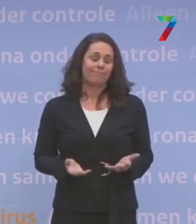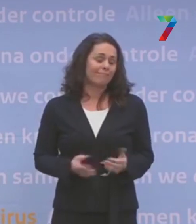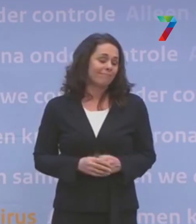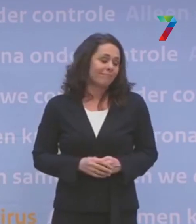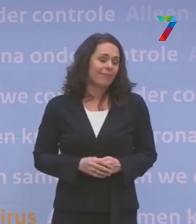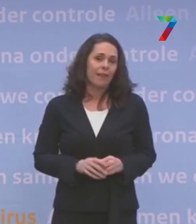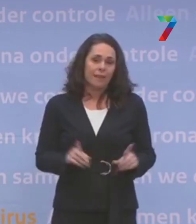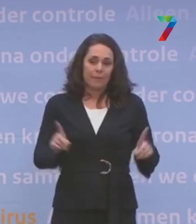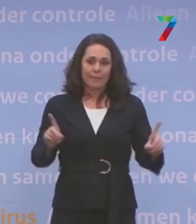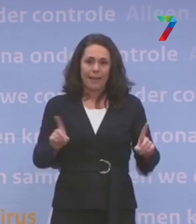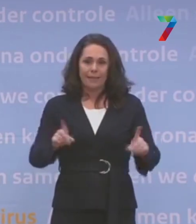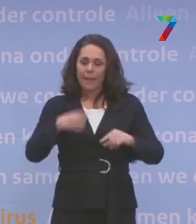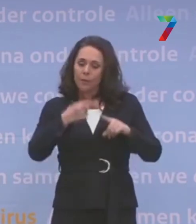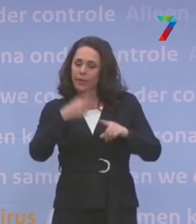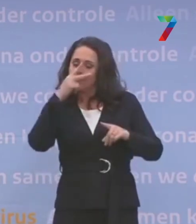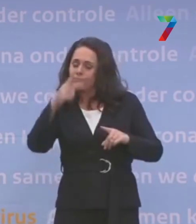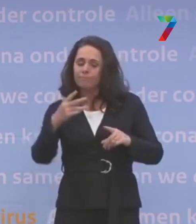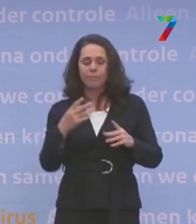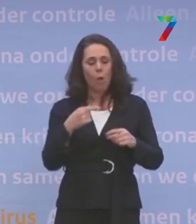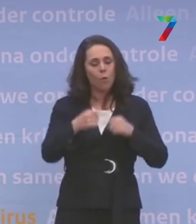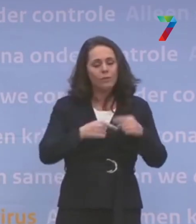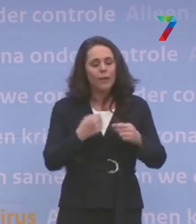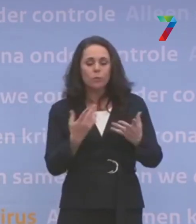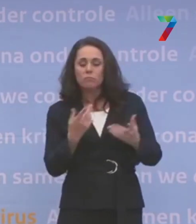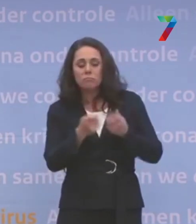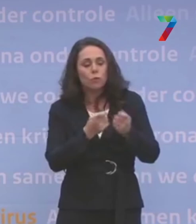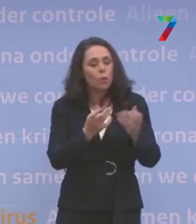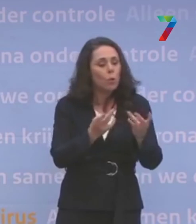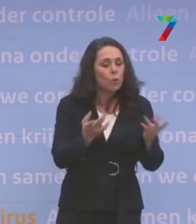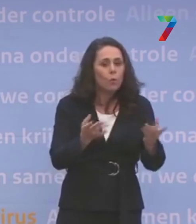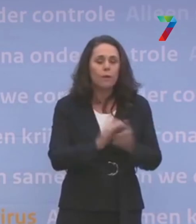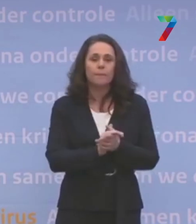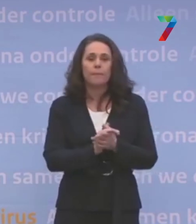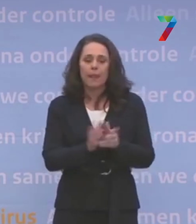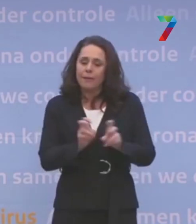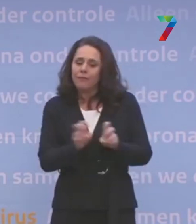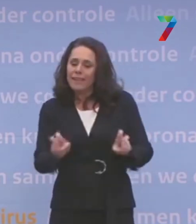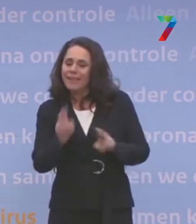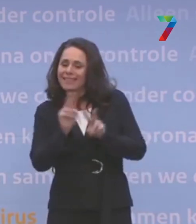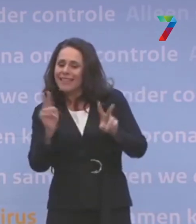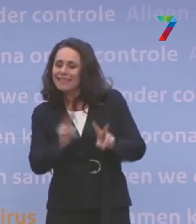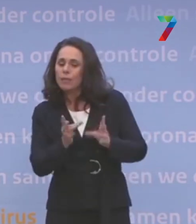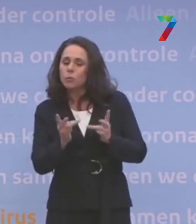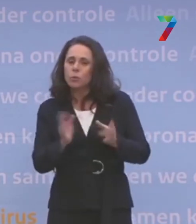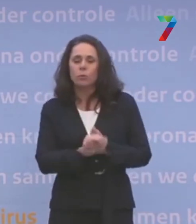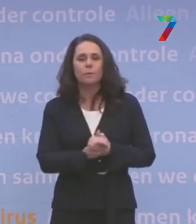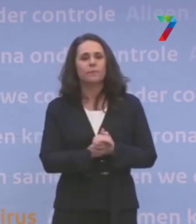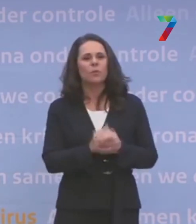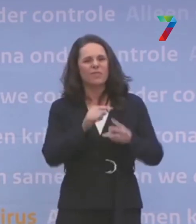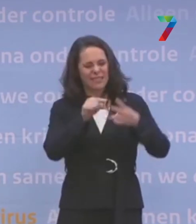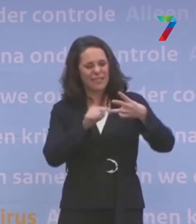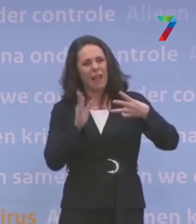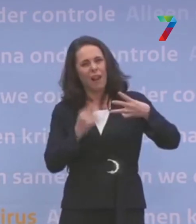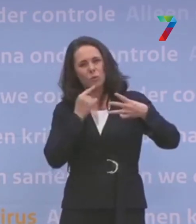Dus dat betekent dat we steeds kijken hoe ontwikkelt het zich in die zorg, in het inzicht in het virus, de ouderen, dus die drie ankers die ik